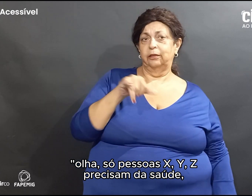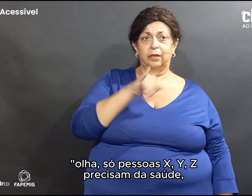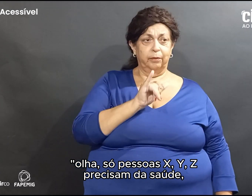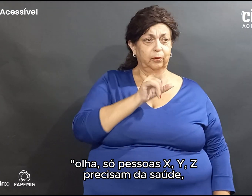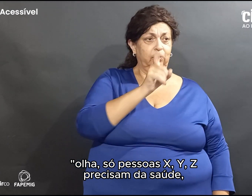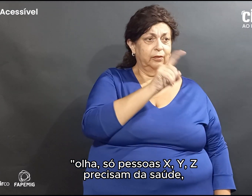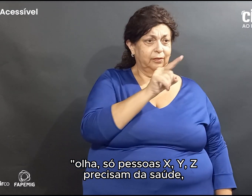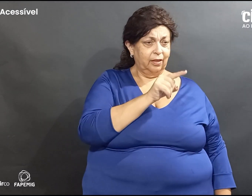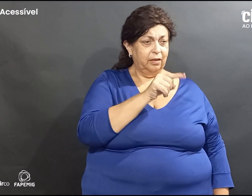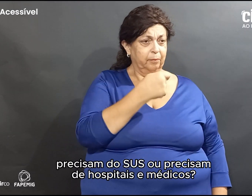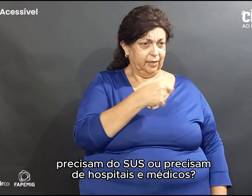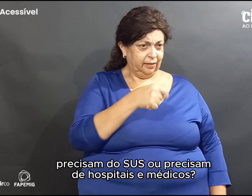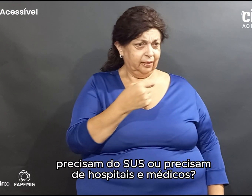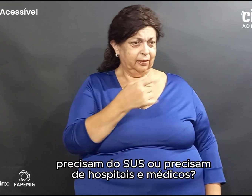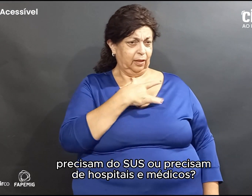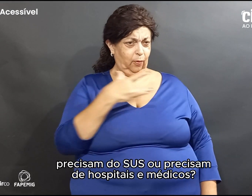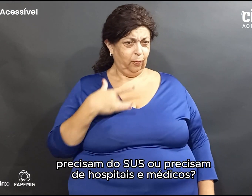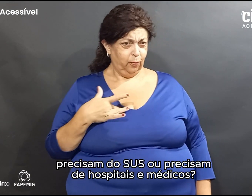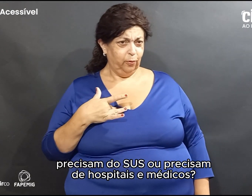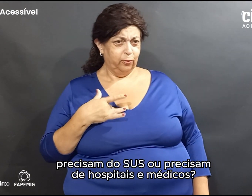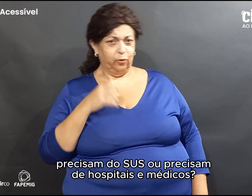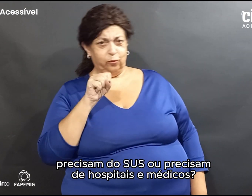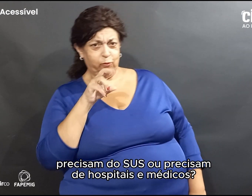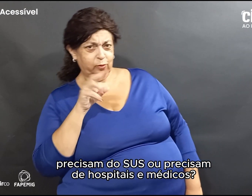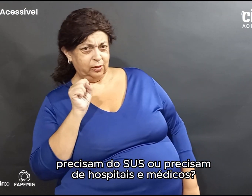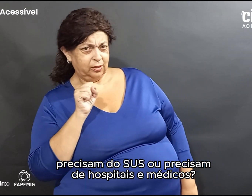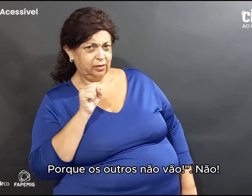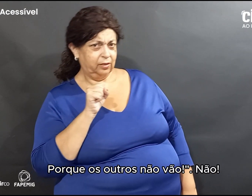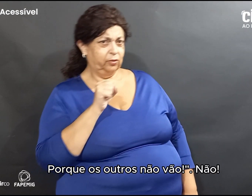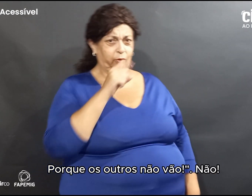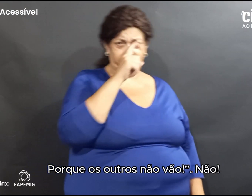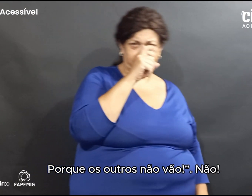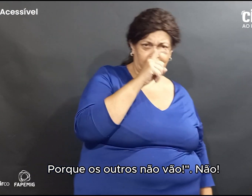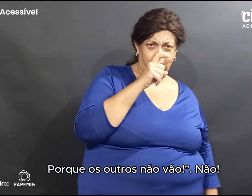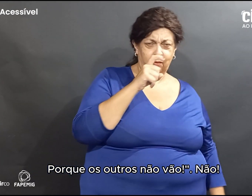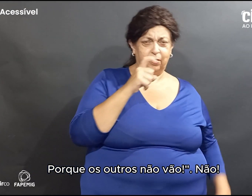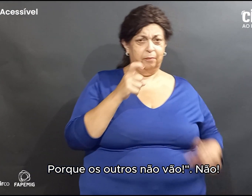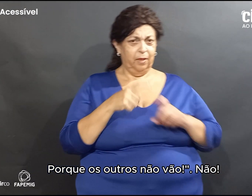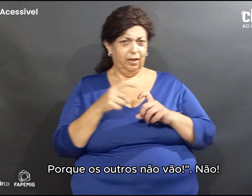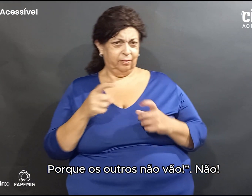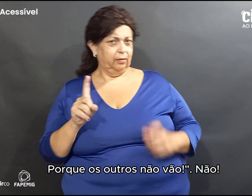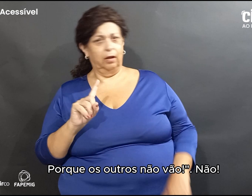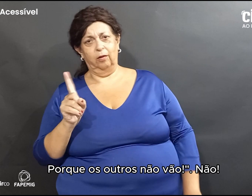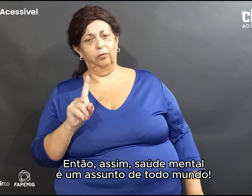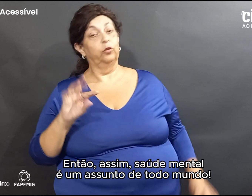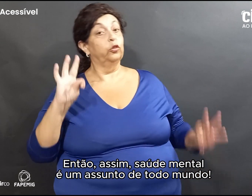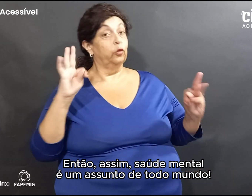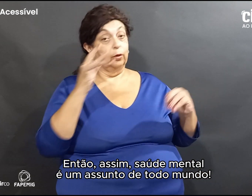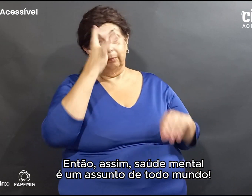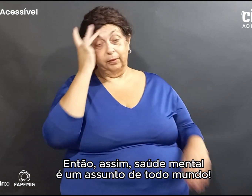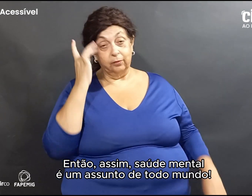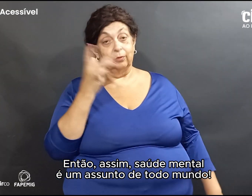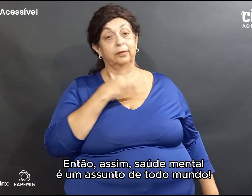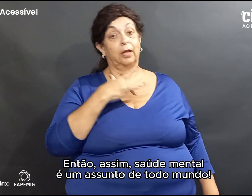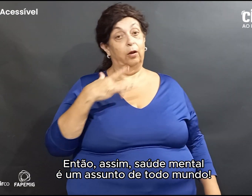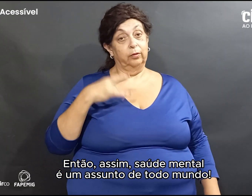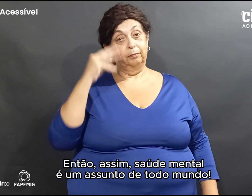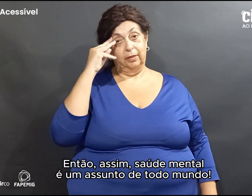da saúde, precisam do SUS ou precisam de hospitais e médicos, que os outros não vão. Não, então assim, a saúde mental é um assunto de todo